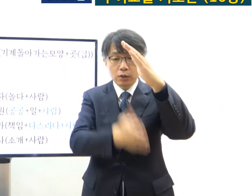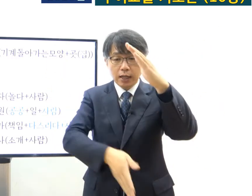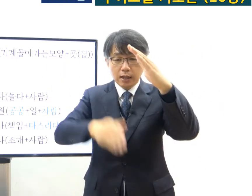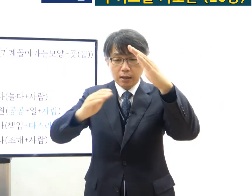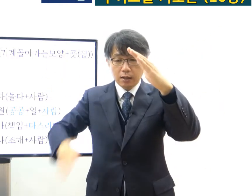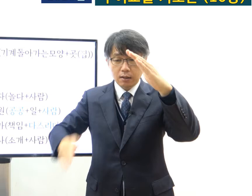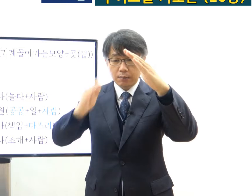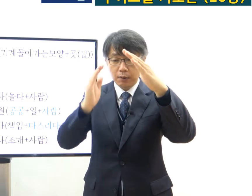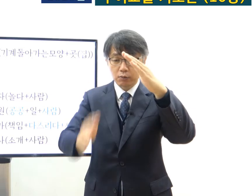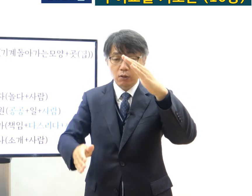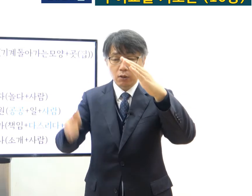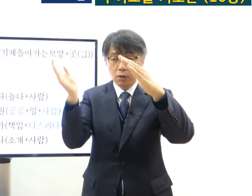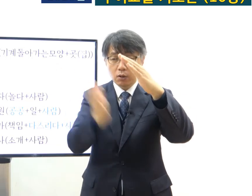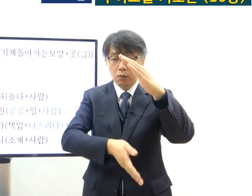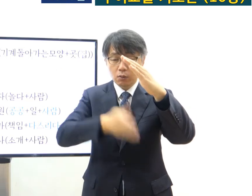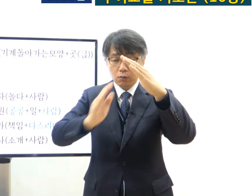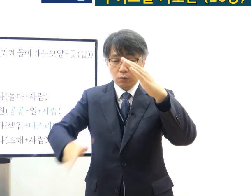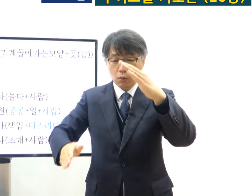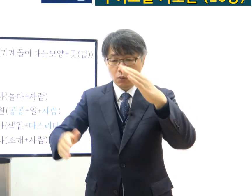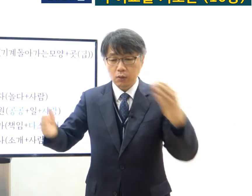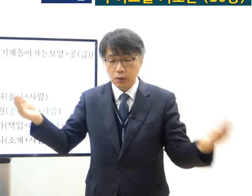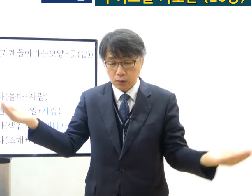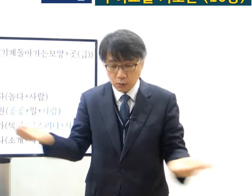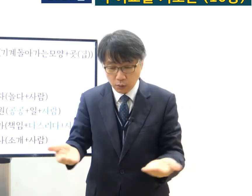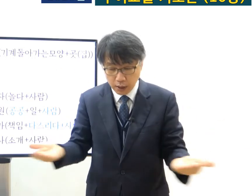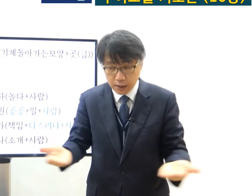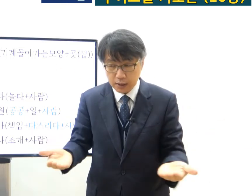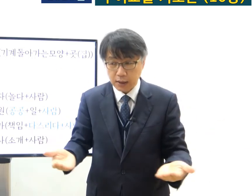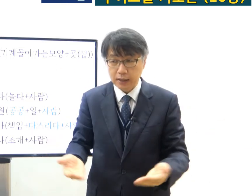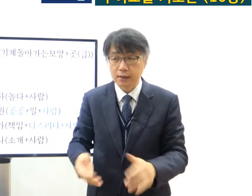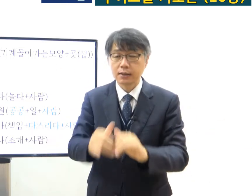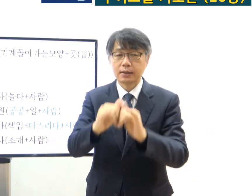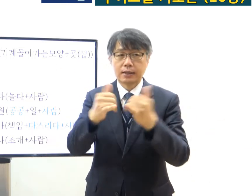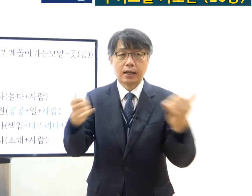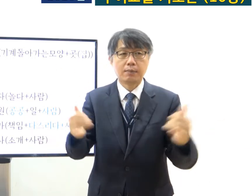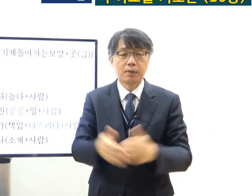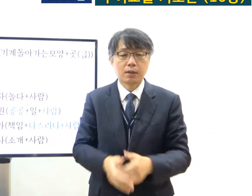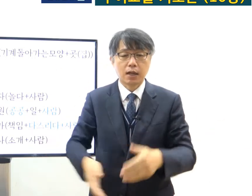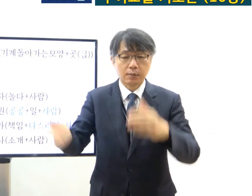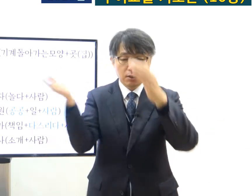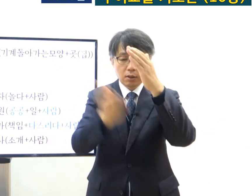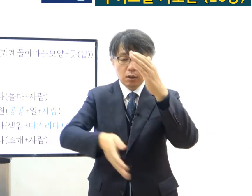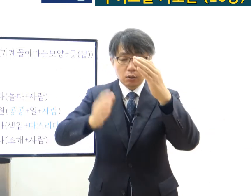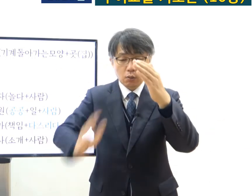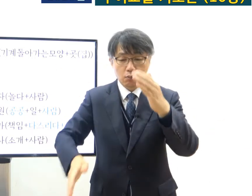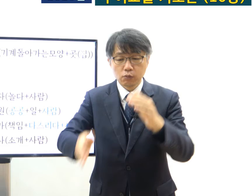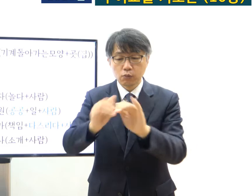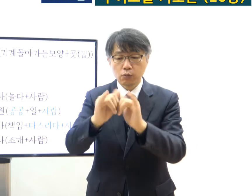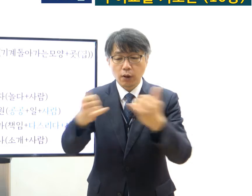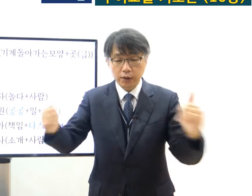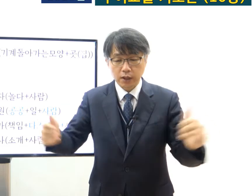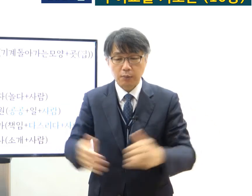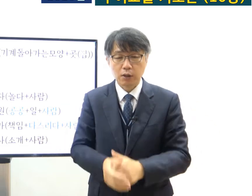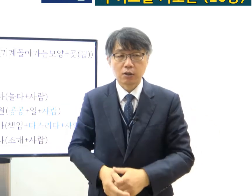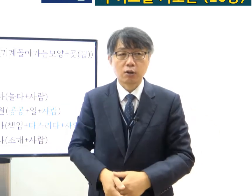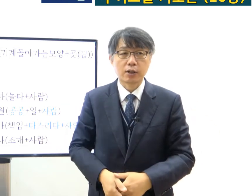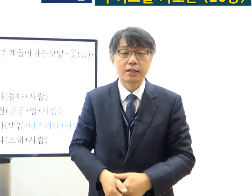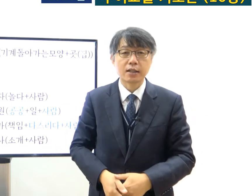공자 배웠죠. 공의 일을 하는 사람 아니면 공무원 이렇게 표현하기도 하고